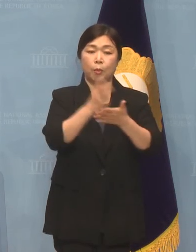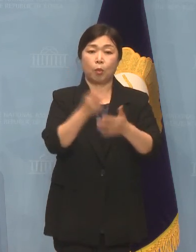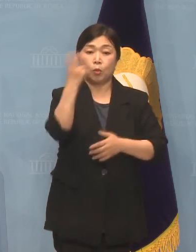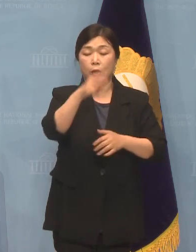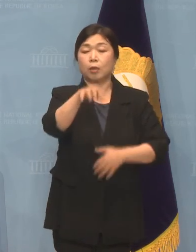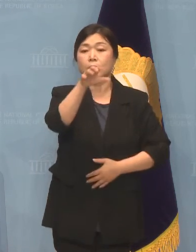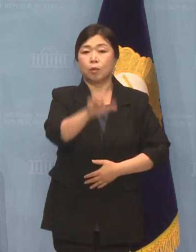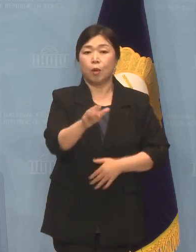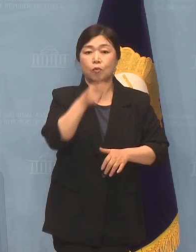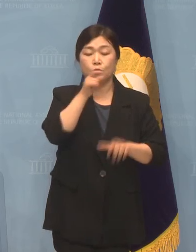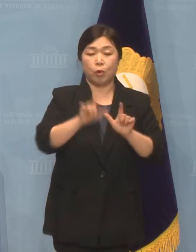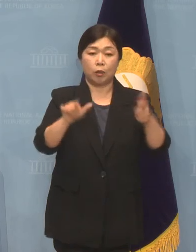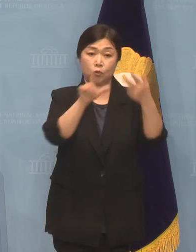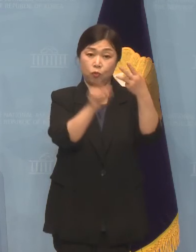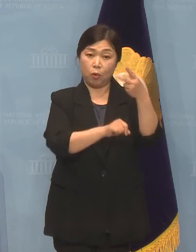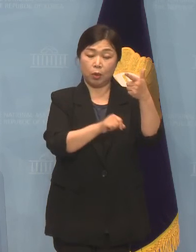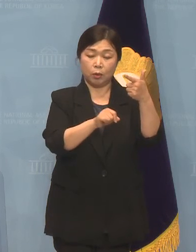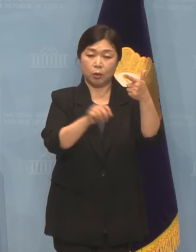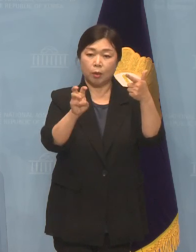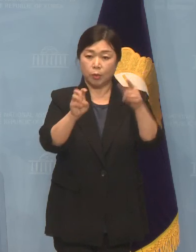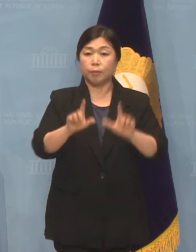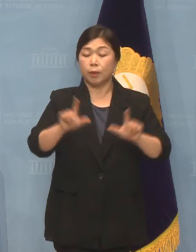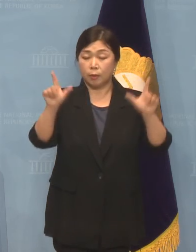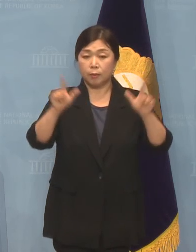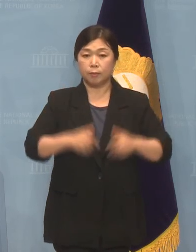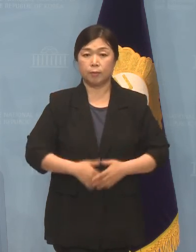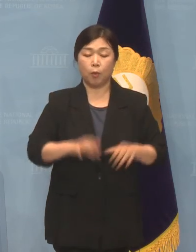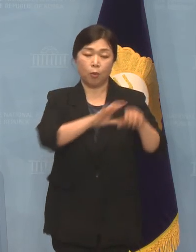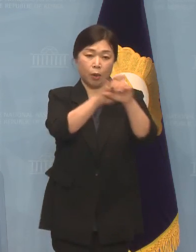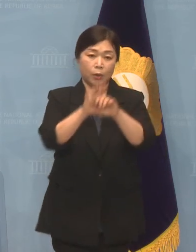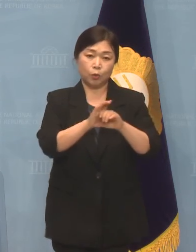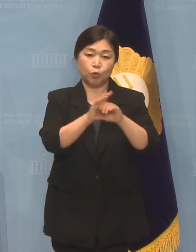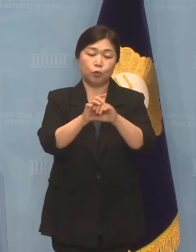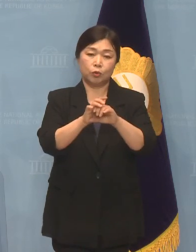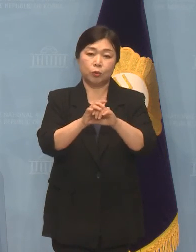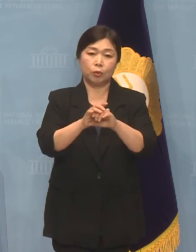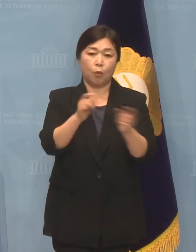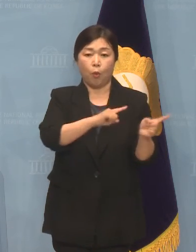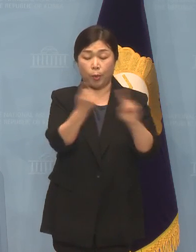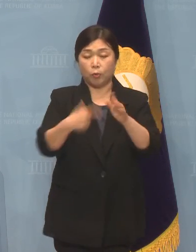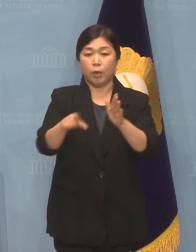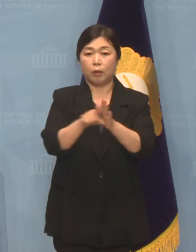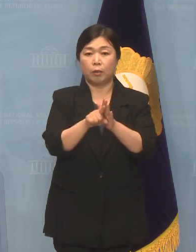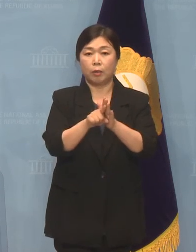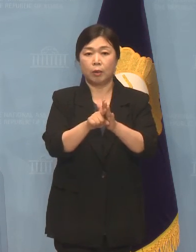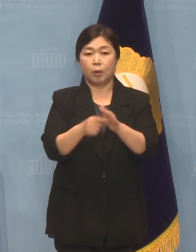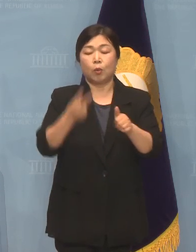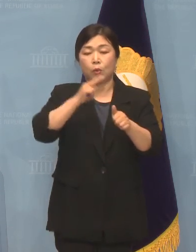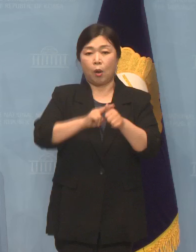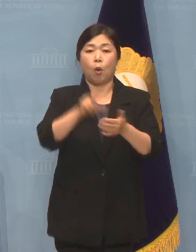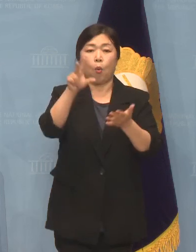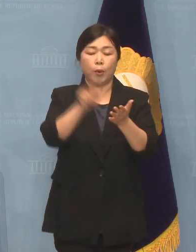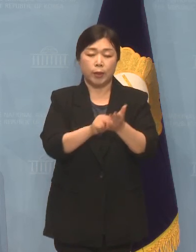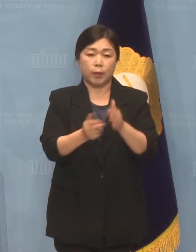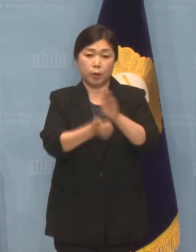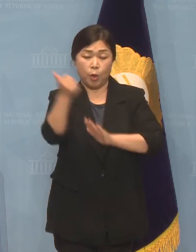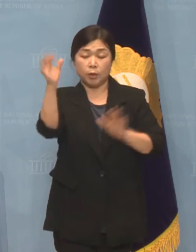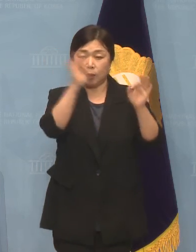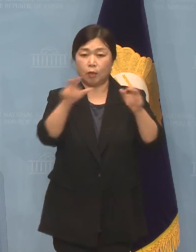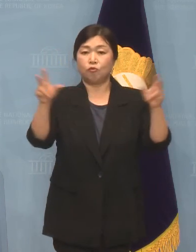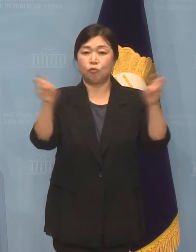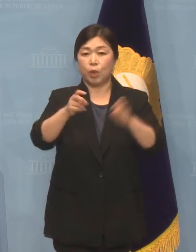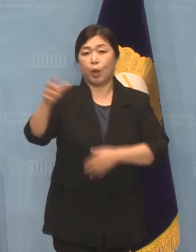입법조사처는 수요일 6월 30일에 코로나19 회복을 위한 도전 과제와 희망 찾기를